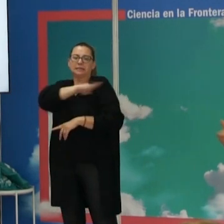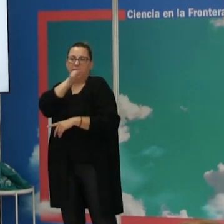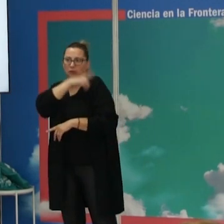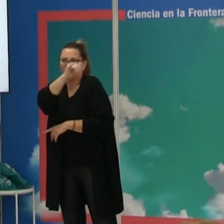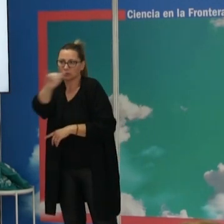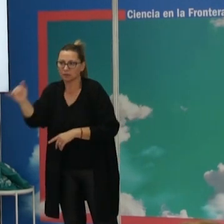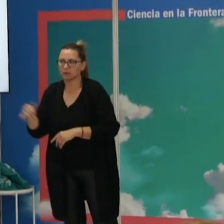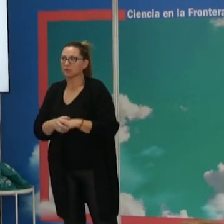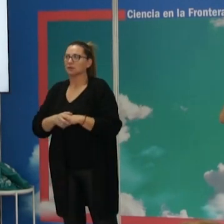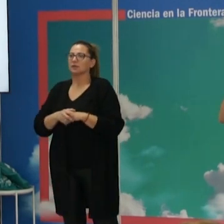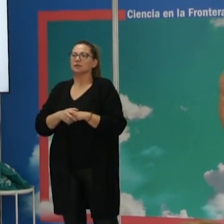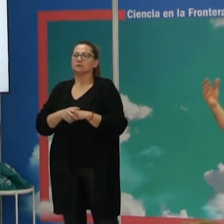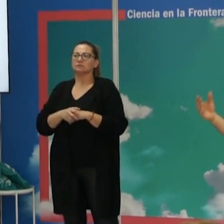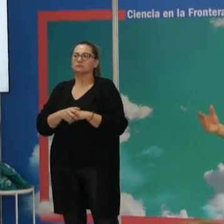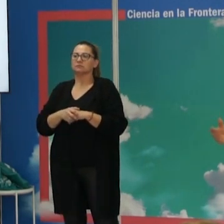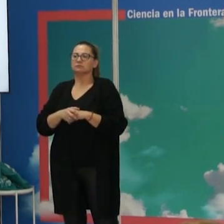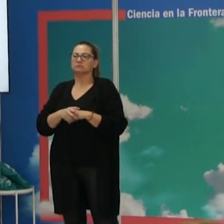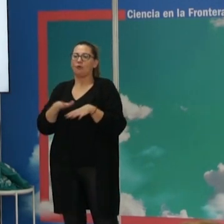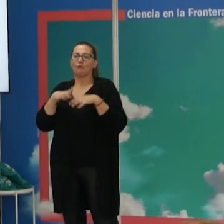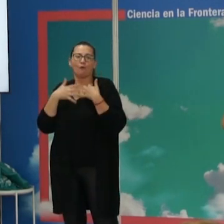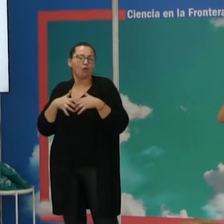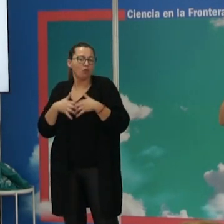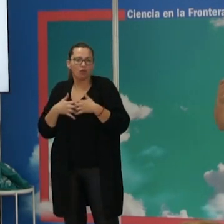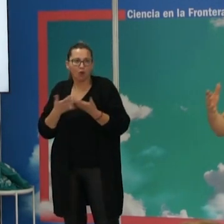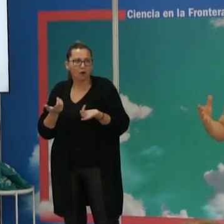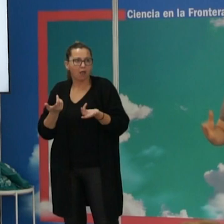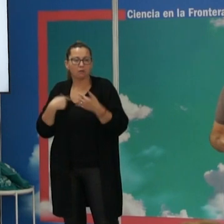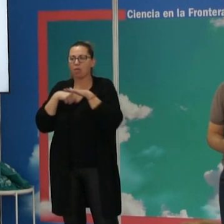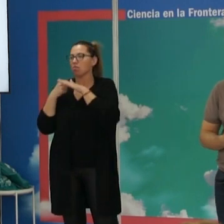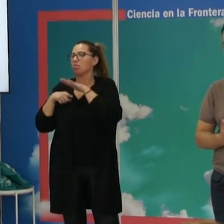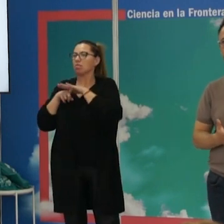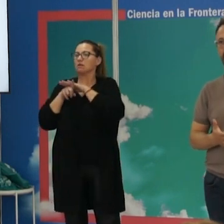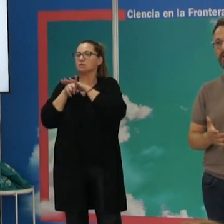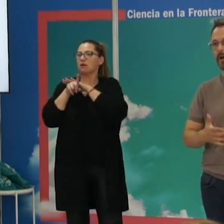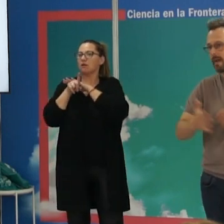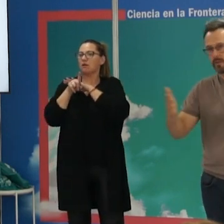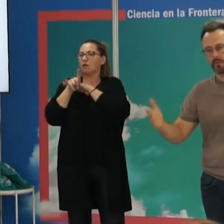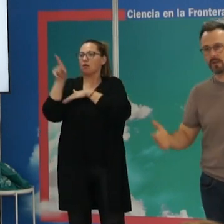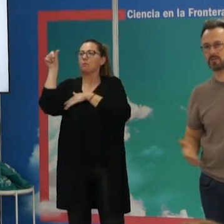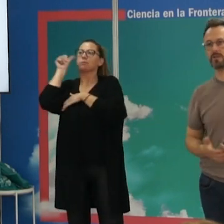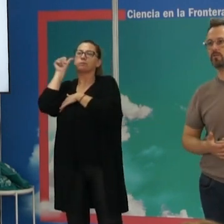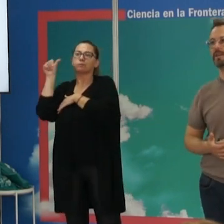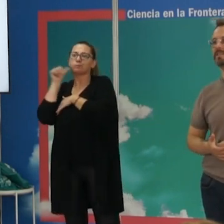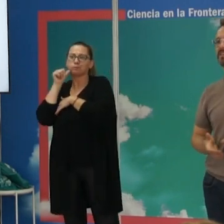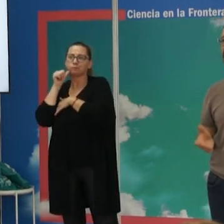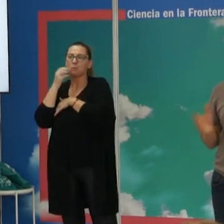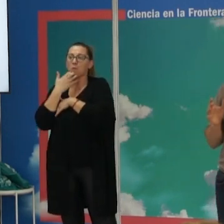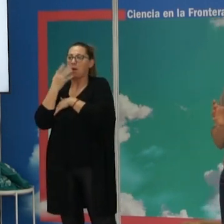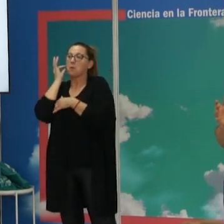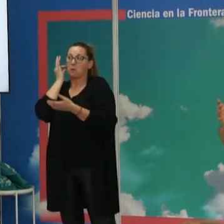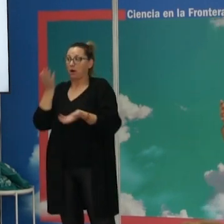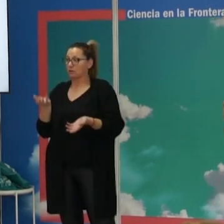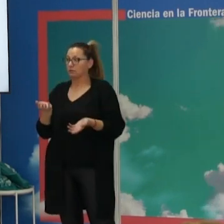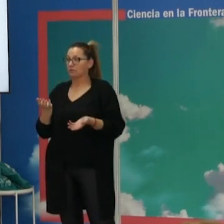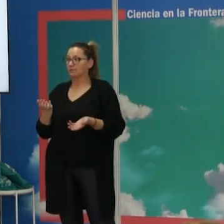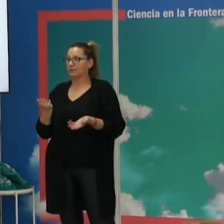tienen también funciones como el desarrollo de un embarazo, en el caso de las mujeres, es decir,